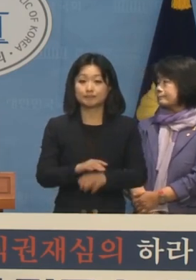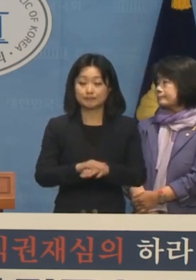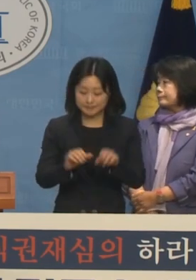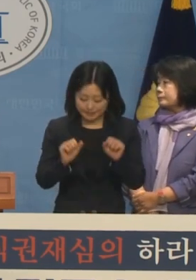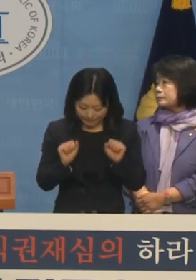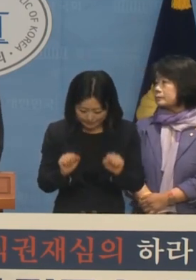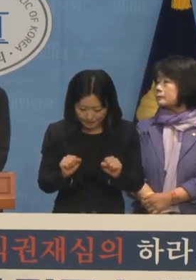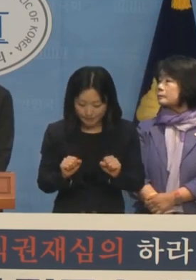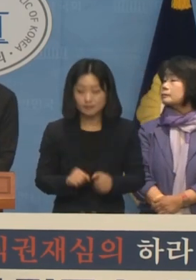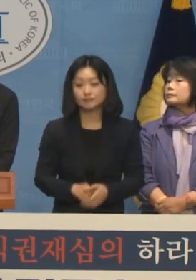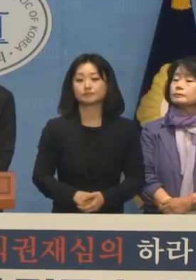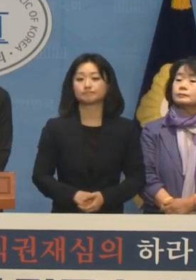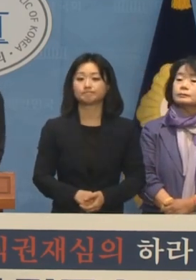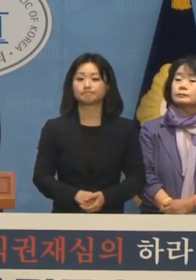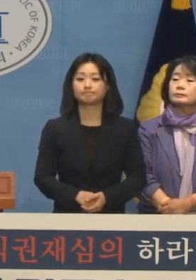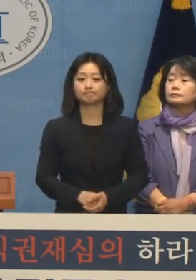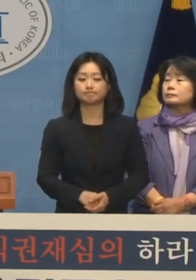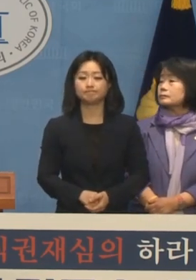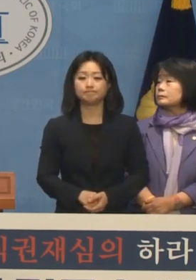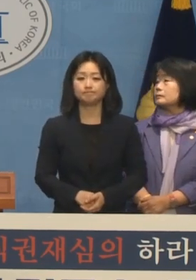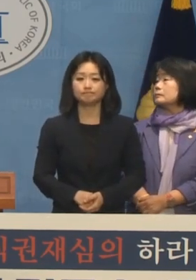안녕하십니까.